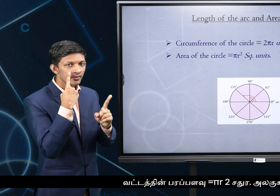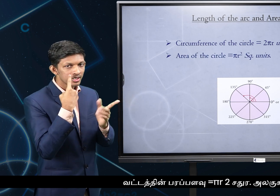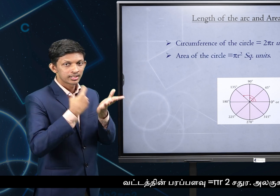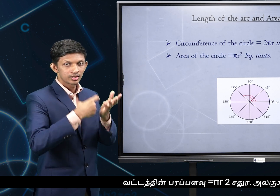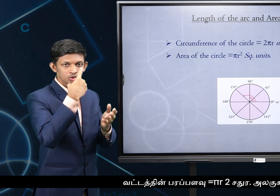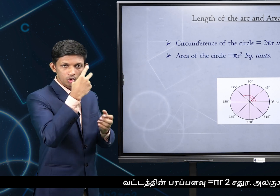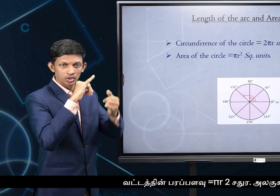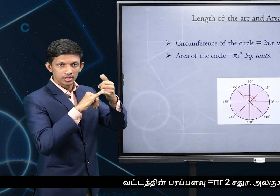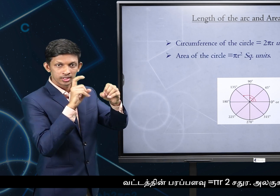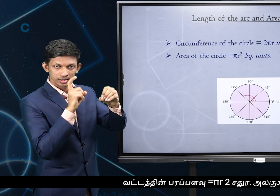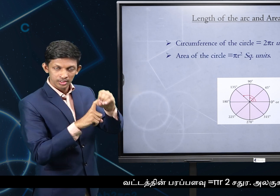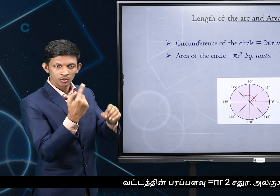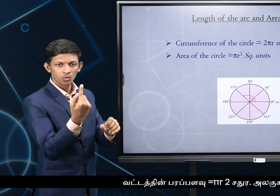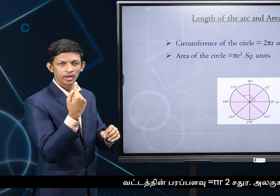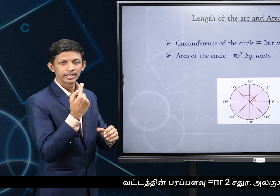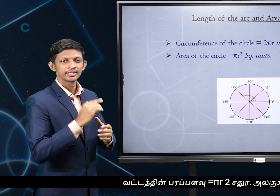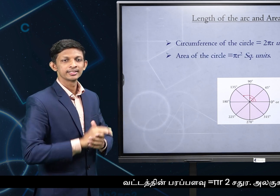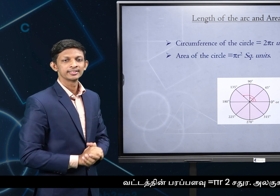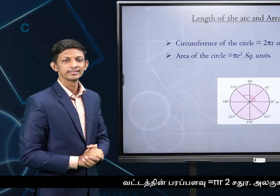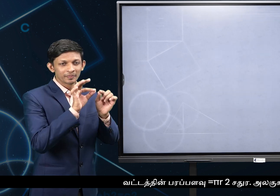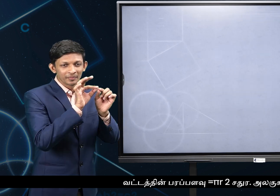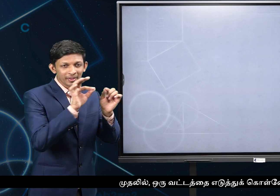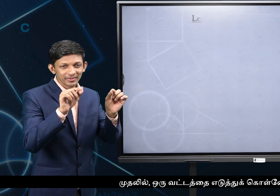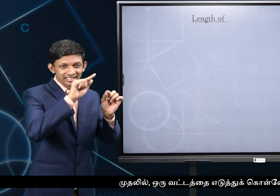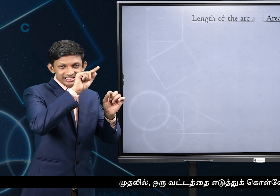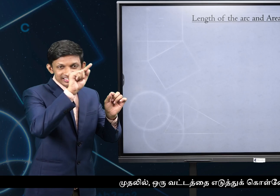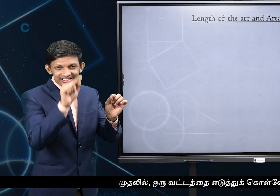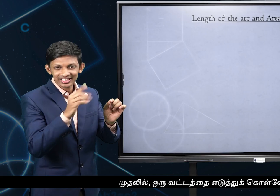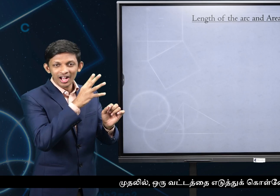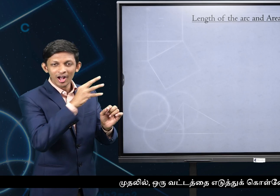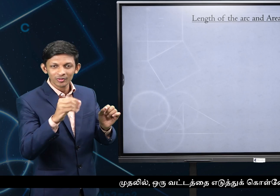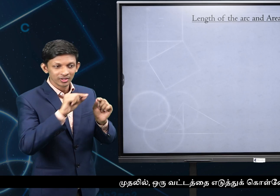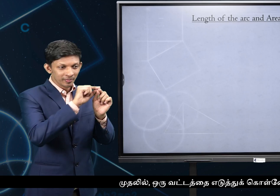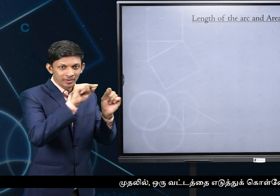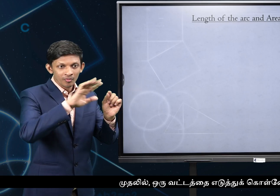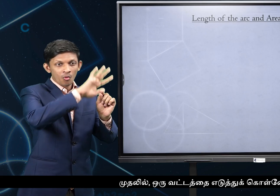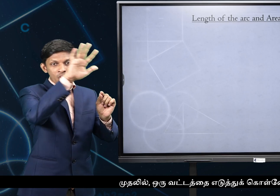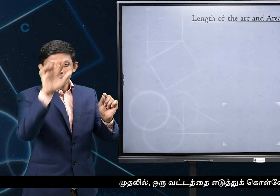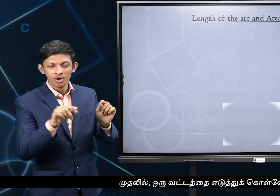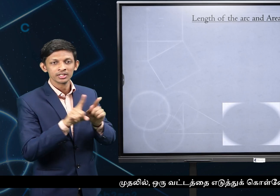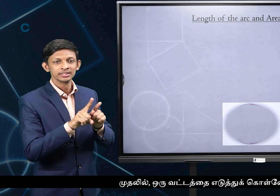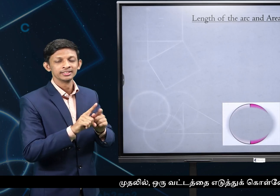R மேலிலக்கு 2 சதுர அலகுகள். முதலில் ஒரு வட்டத்தை எடுத்துக்கொள்வோம்.